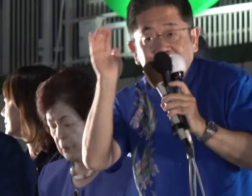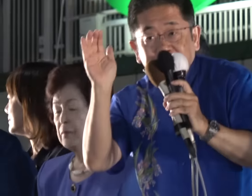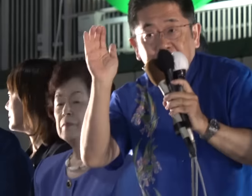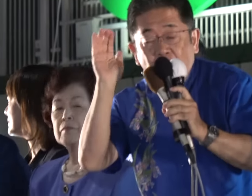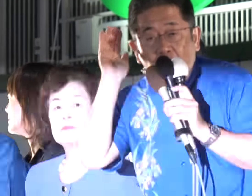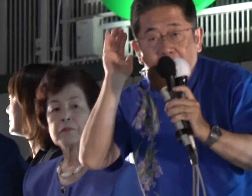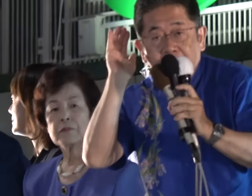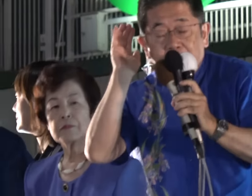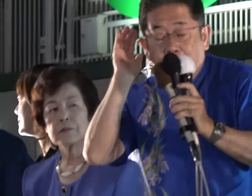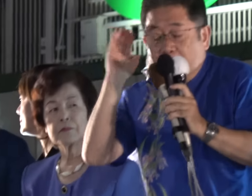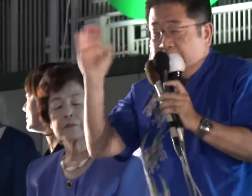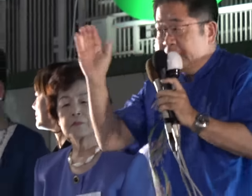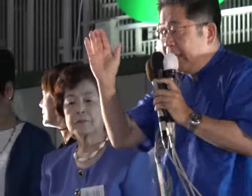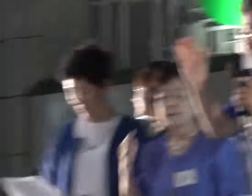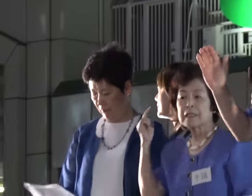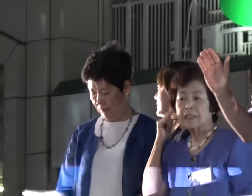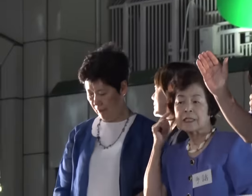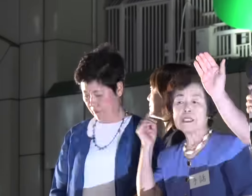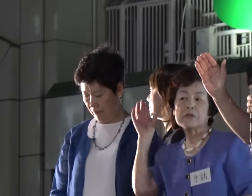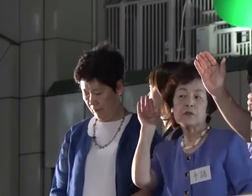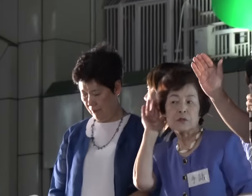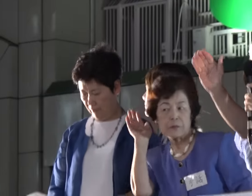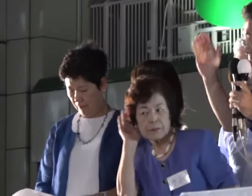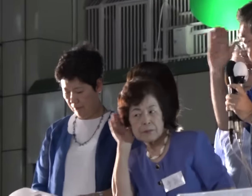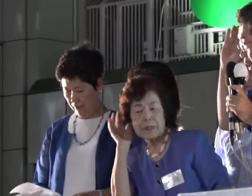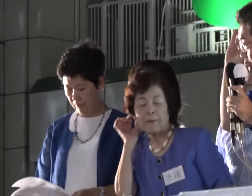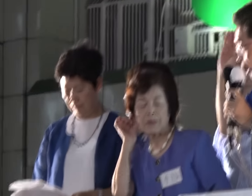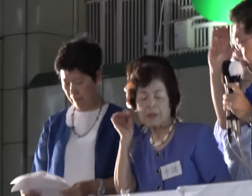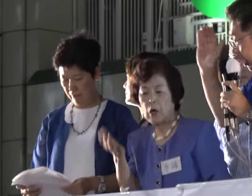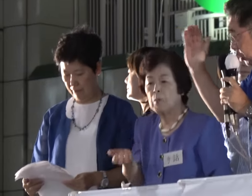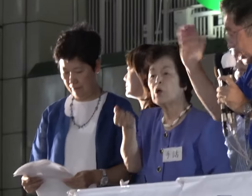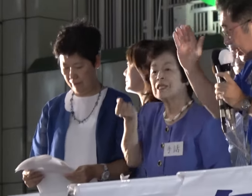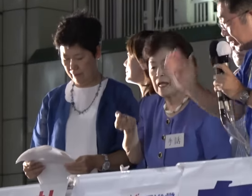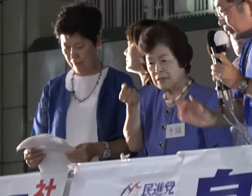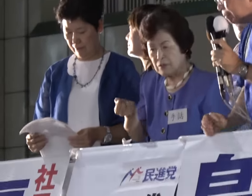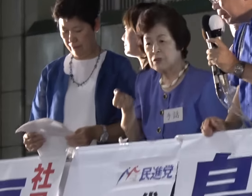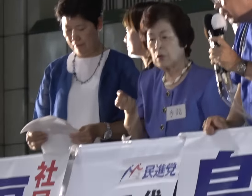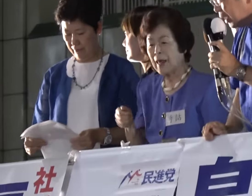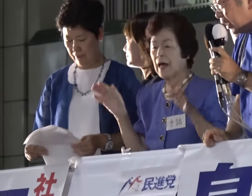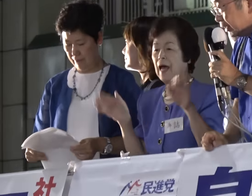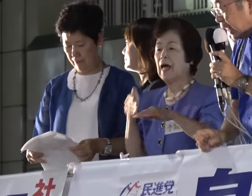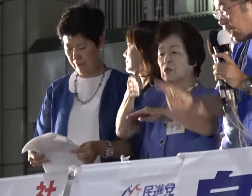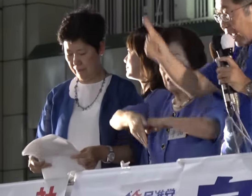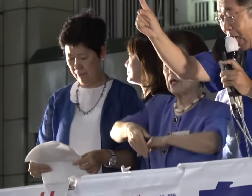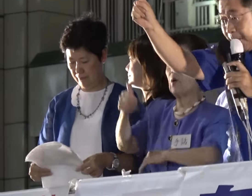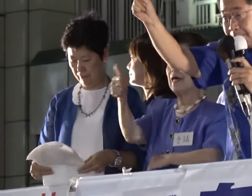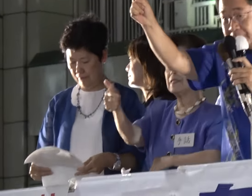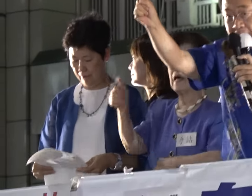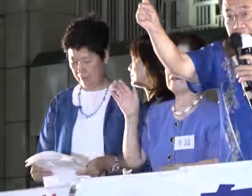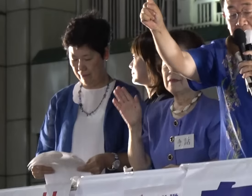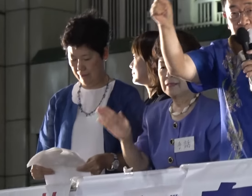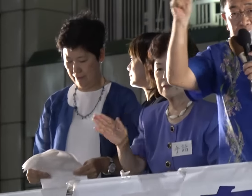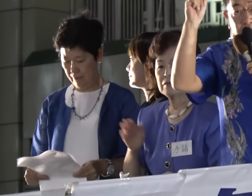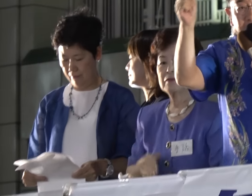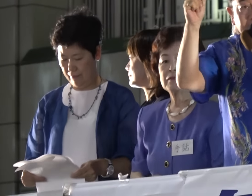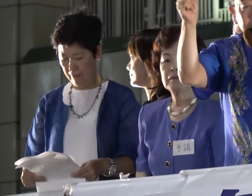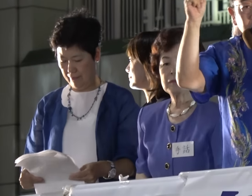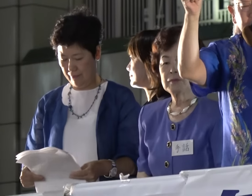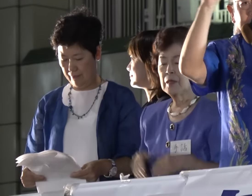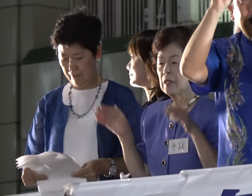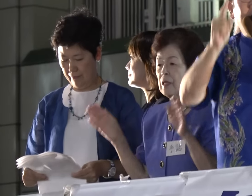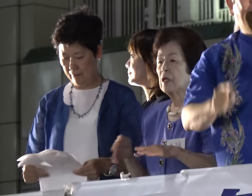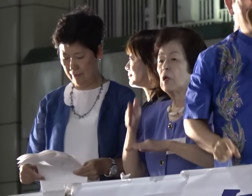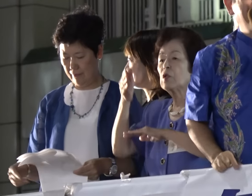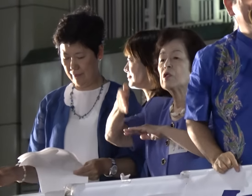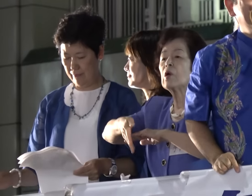聞く耳を持っている、それが鳥越俊太郎さんです。だから鳥越さん